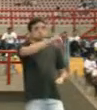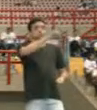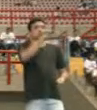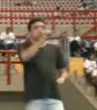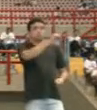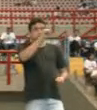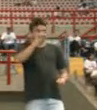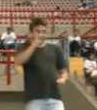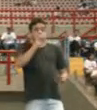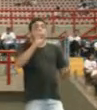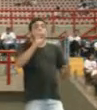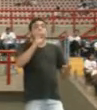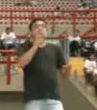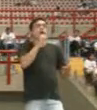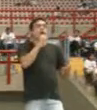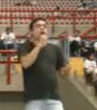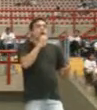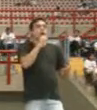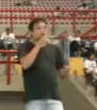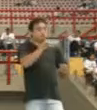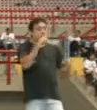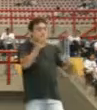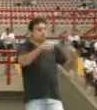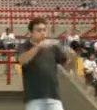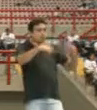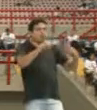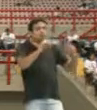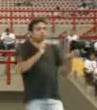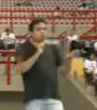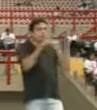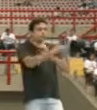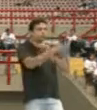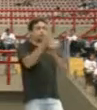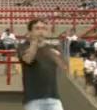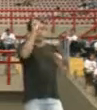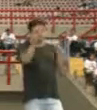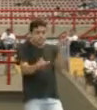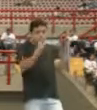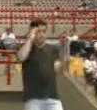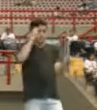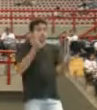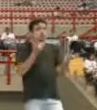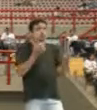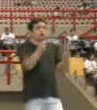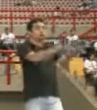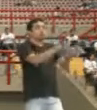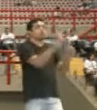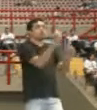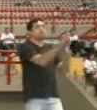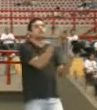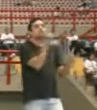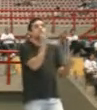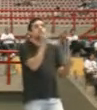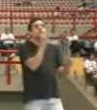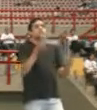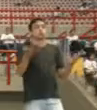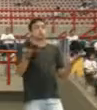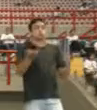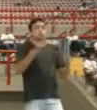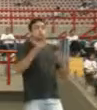1888, não houve uma política adequada de inserção desses indivíduos na sociedade. E hoje o